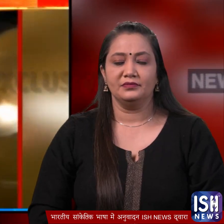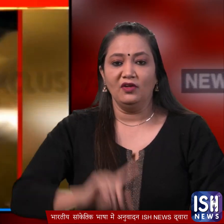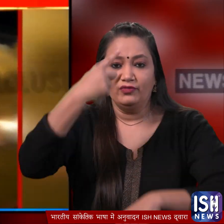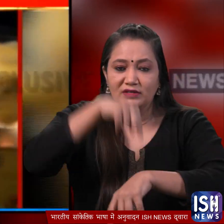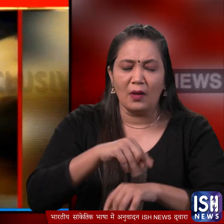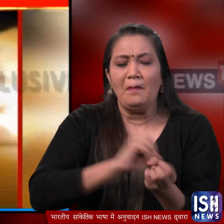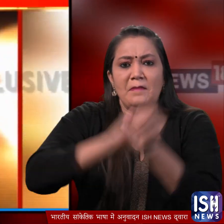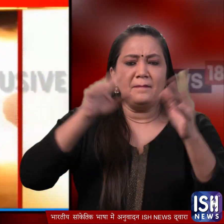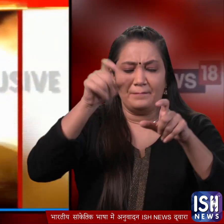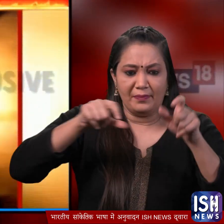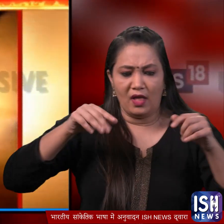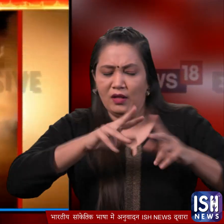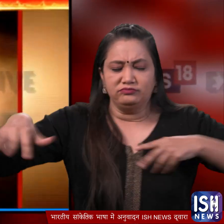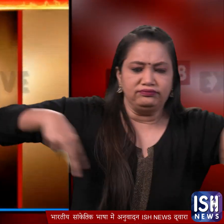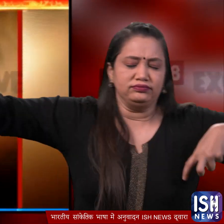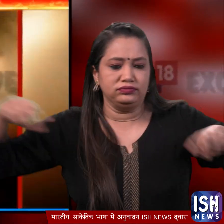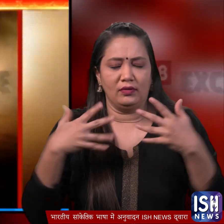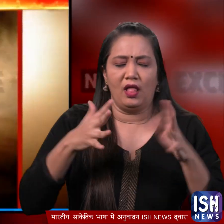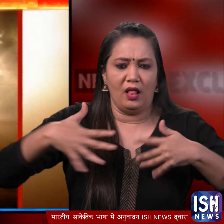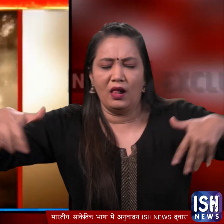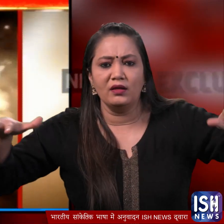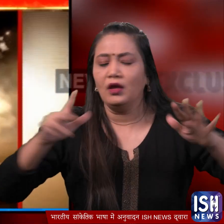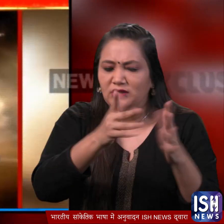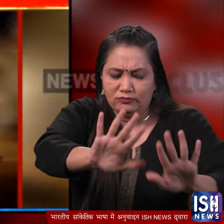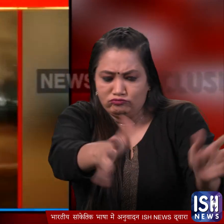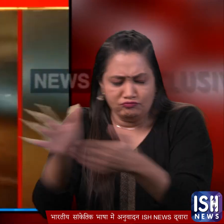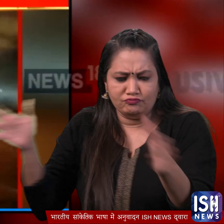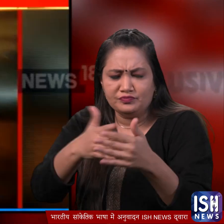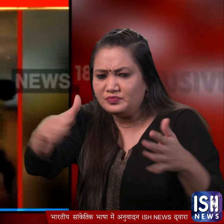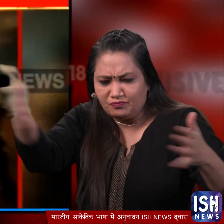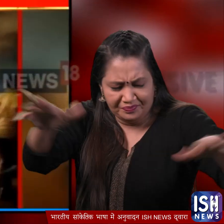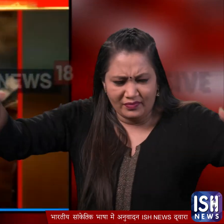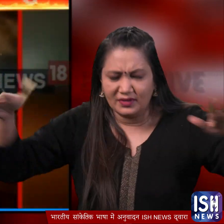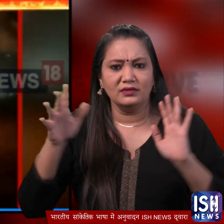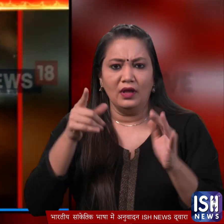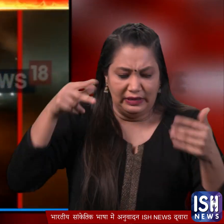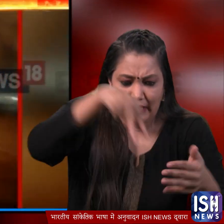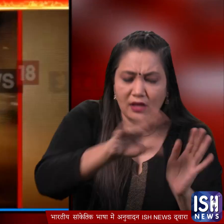पहले धमाके से घबराकर जो लोग तितर बितर हुए, उन्होंने बाकी को भी आगाह किया।